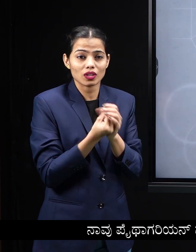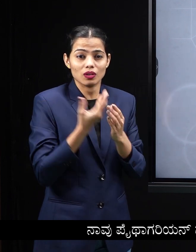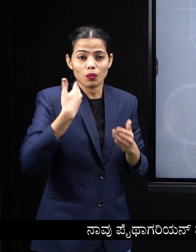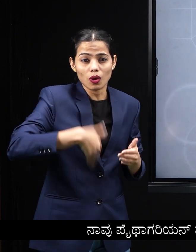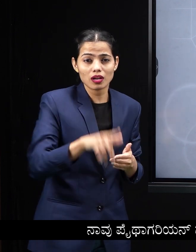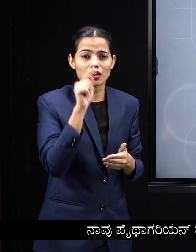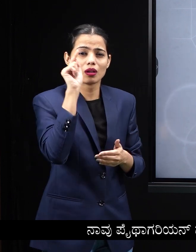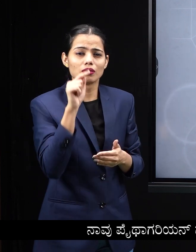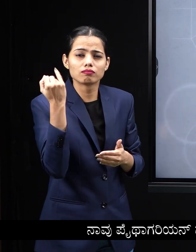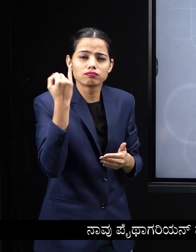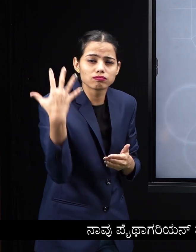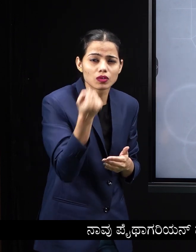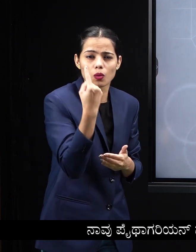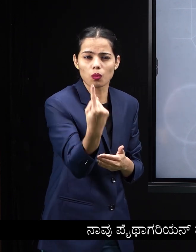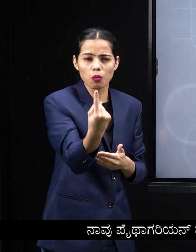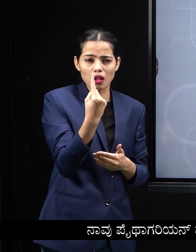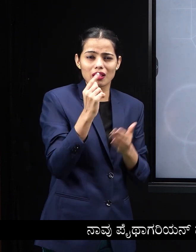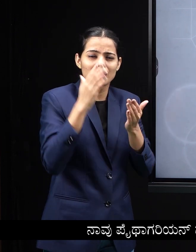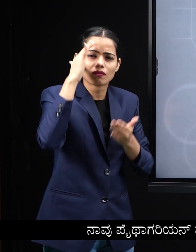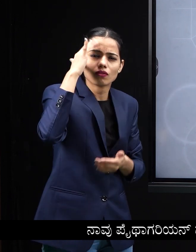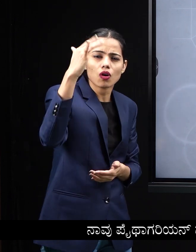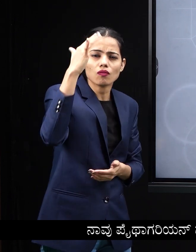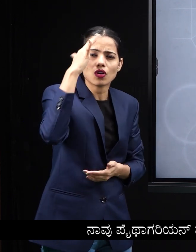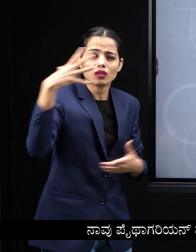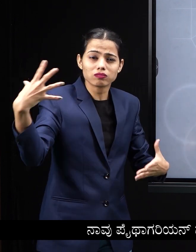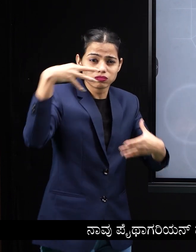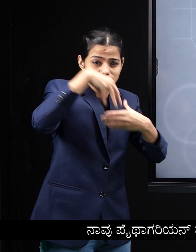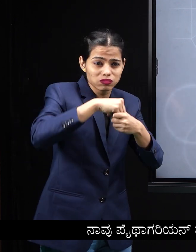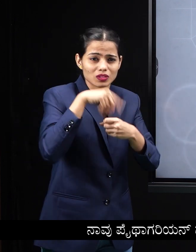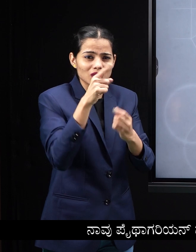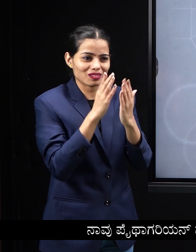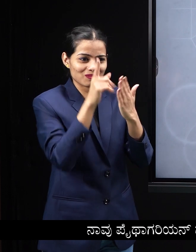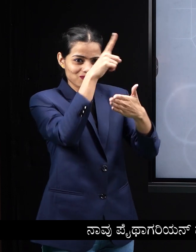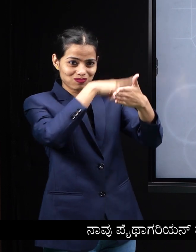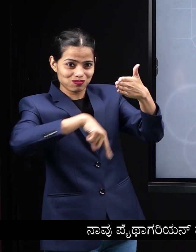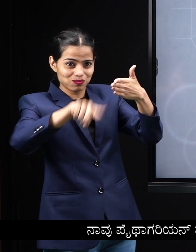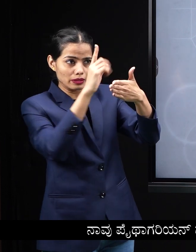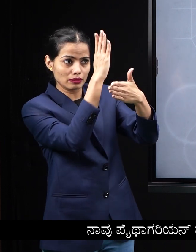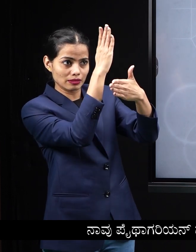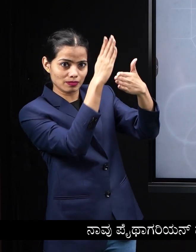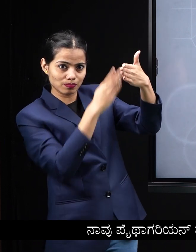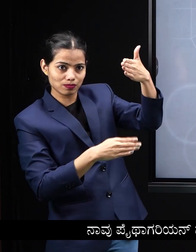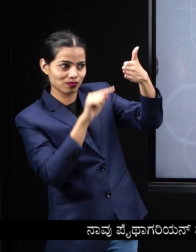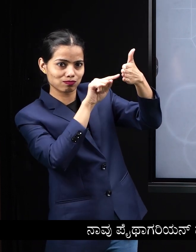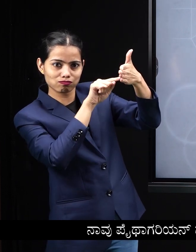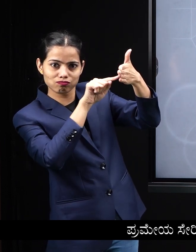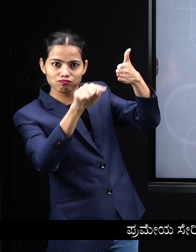ನಾವು ಪೈಥಾಗರಿಯನ್ ಪ್ರಮೇಯ, ಕೆತ್ತಲಾದ ಕೋನ ಪ್ರಮೇಯ ಮತ್ತು ಸ್ಪರ್ಶ ಸ್ವರದ